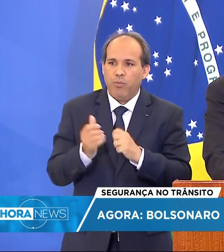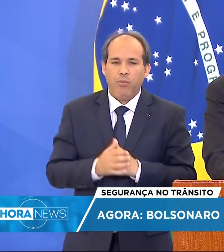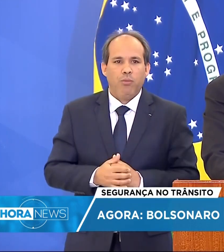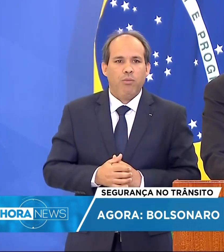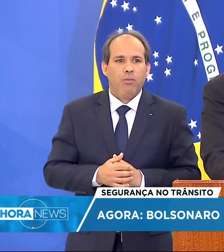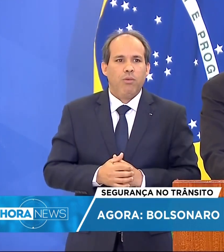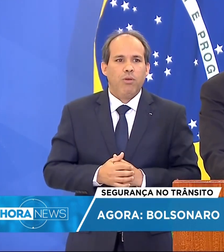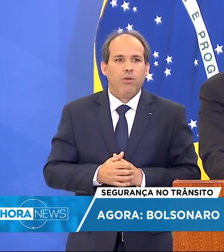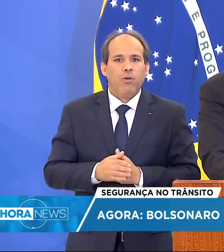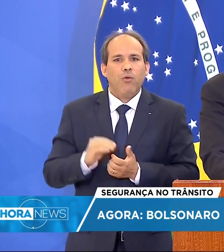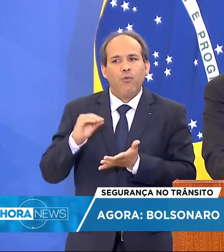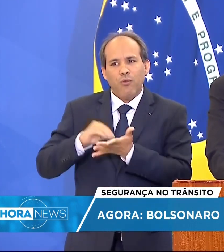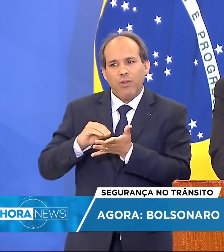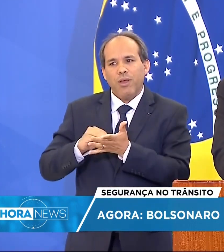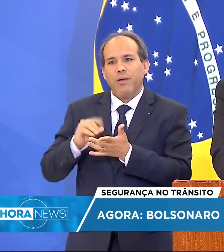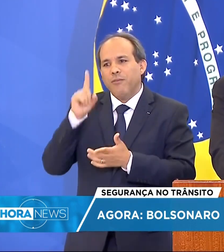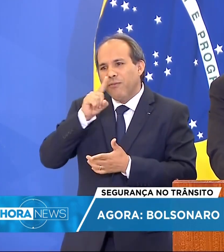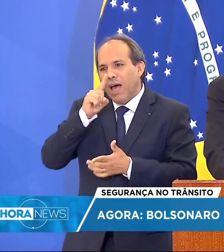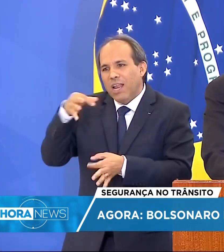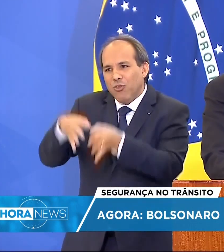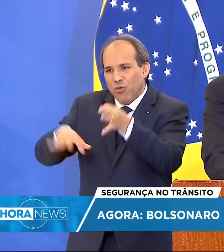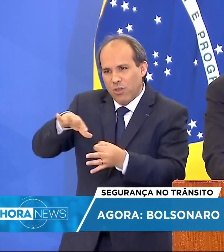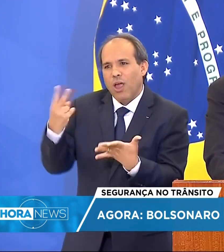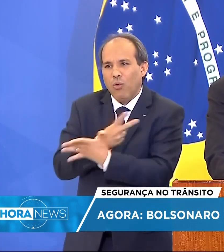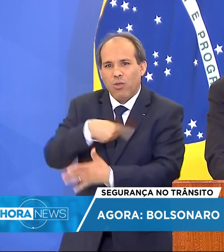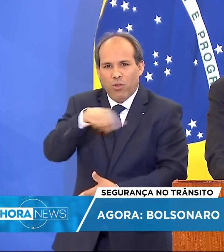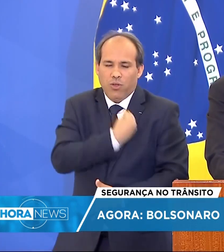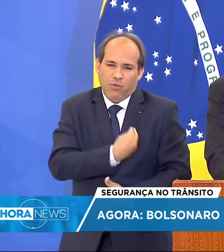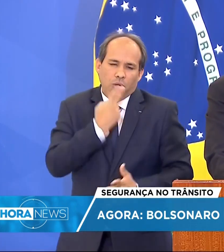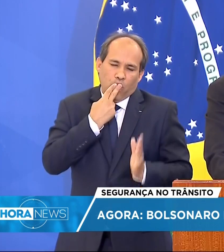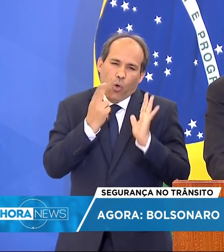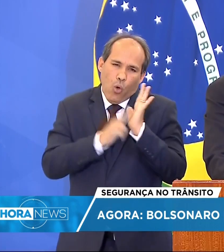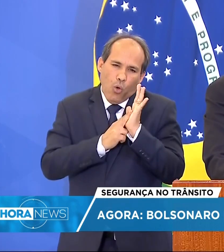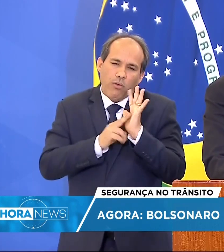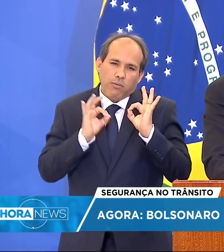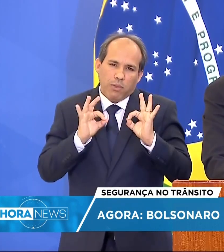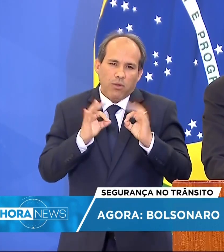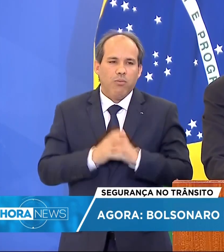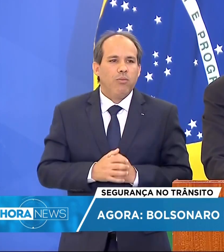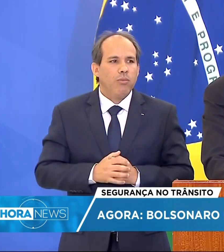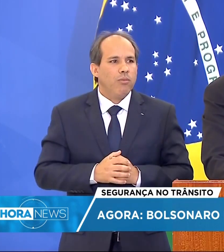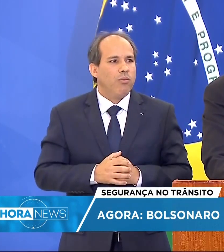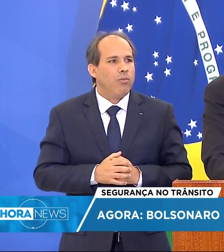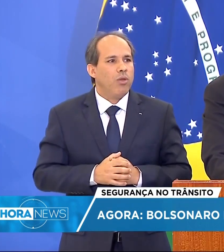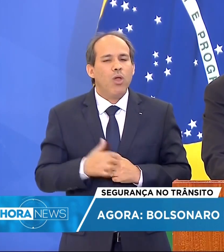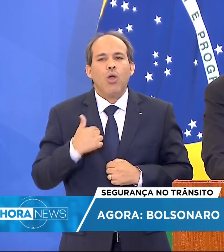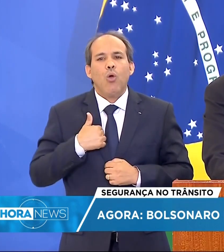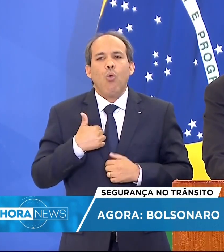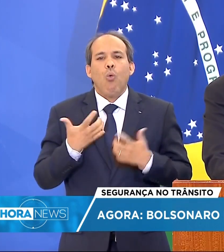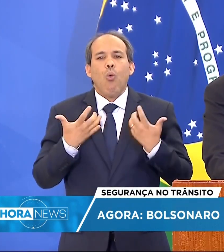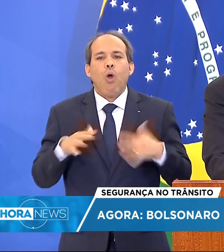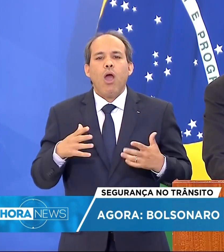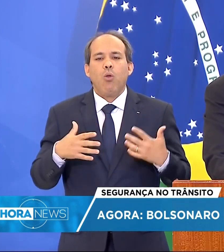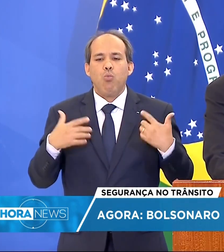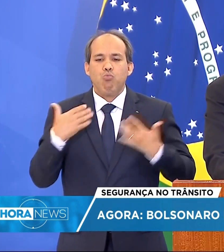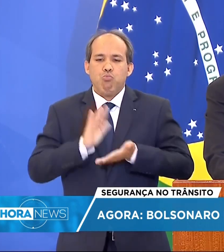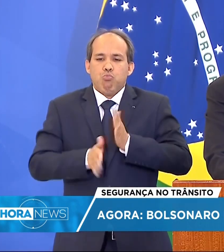Algumas injustiças acontecem em nossas vidas, reconheço. Não quero me eximir de responsabilidade.